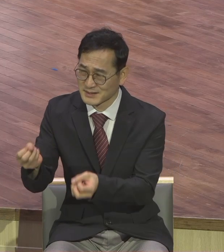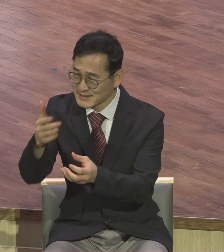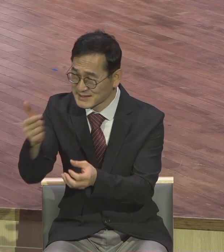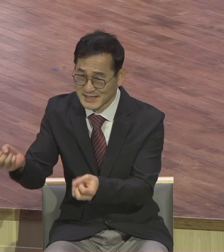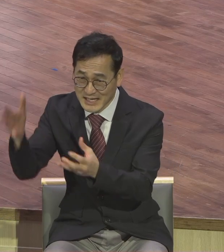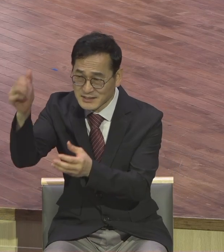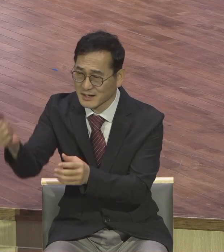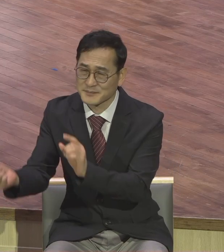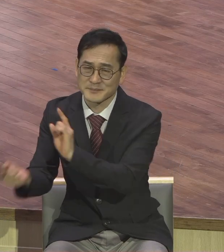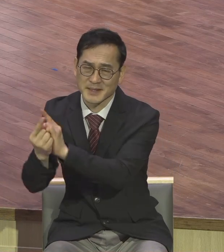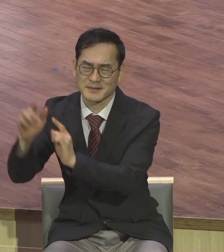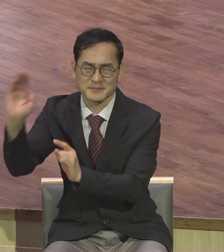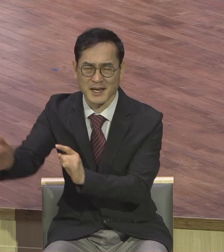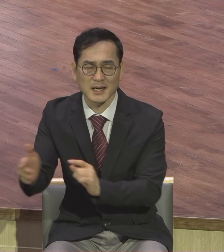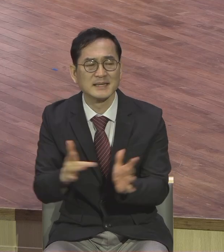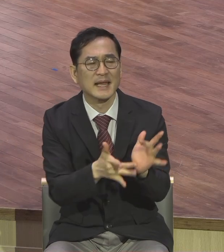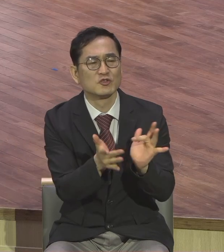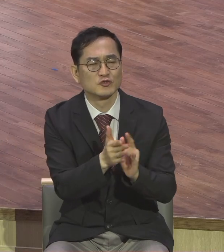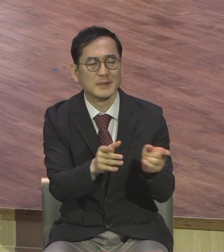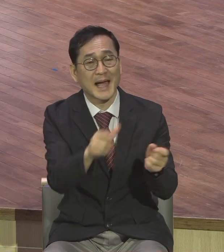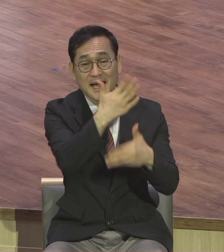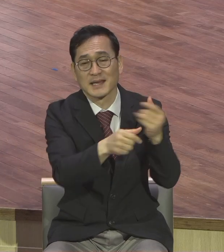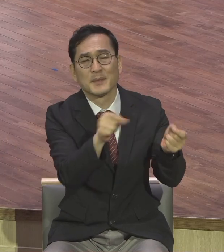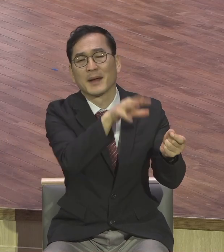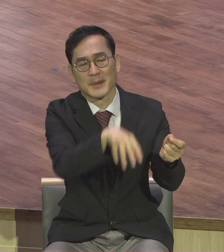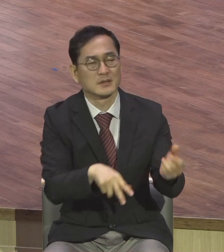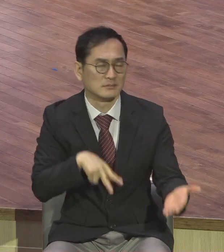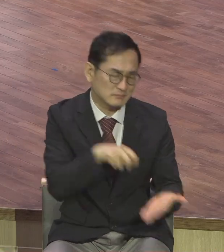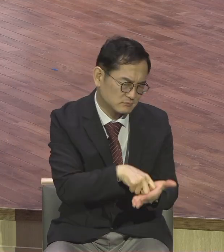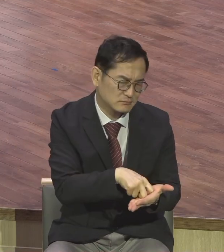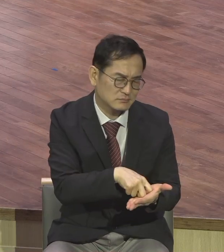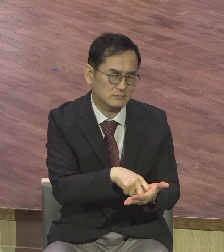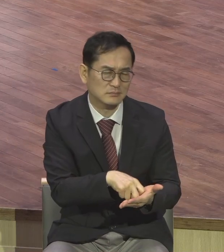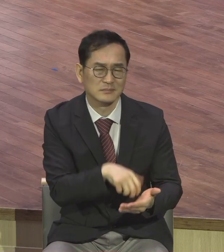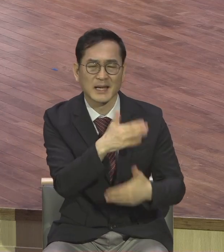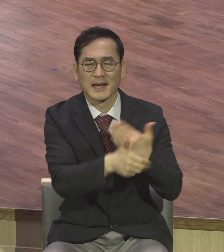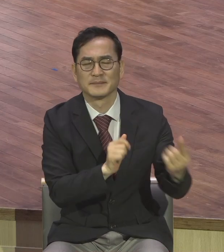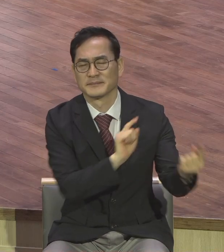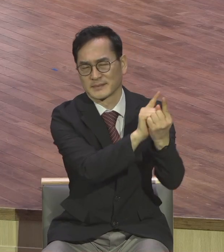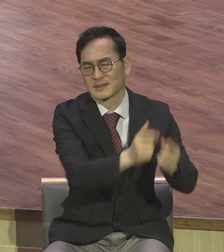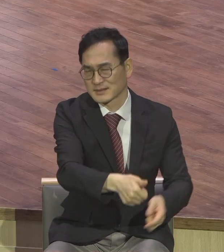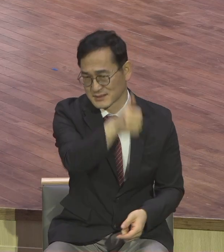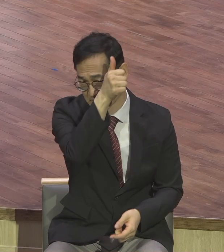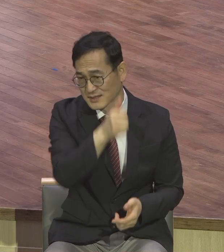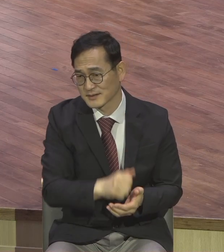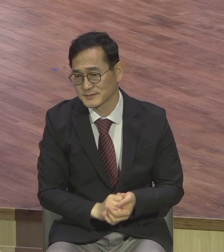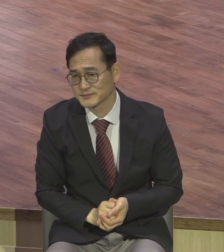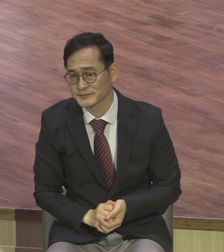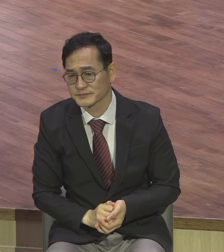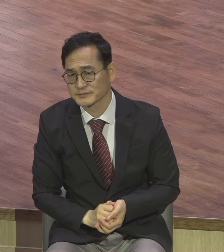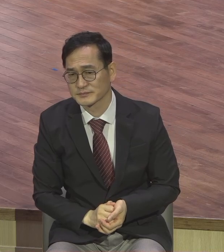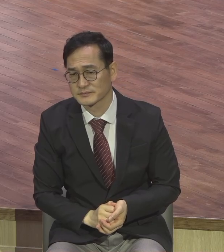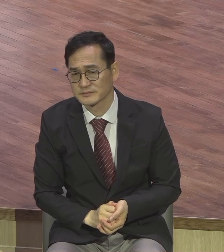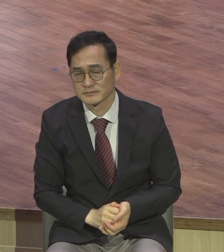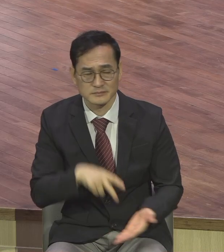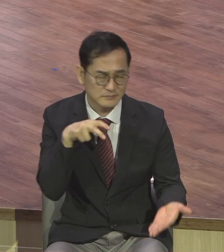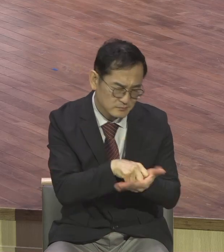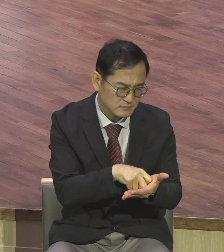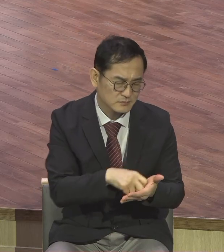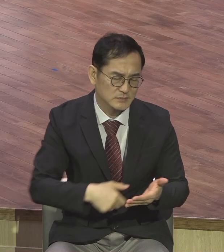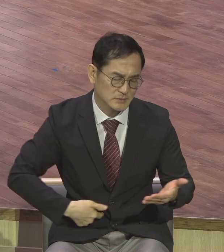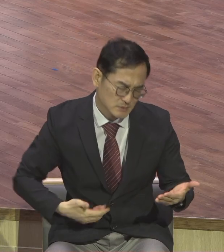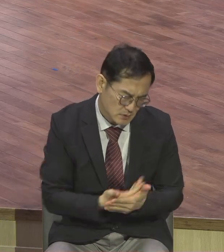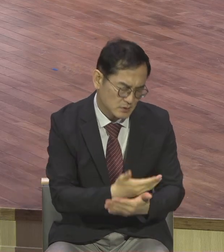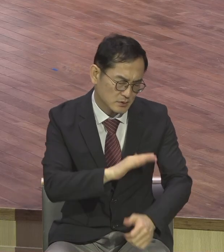제가 잘못했습니다. 정치적 메시아 알았는데 아닌 줄 알고 내가 예수를 팔았는데 내가 지금 생각하보니 잘못했습니다.